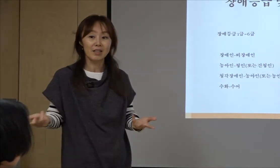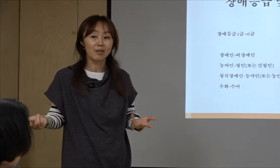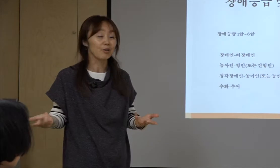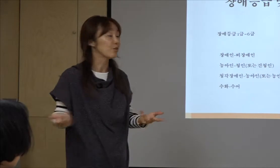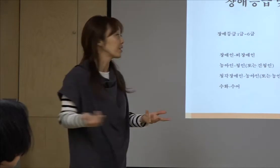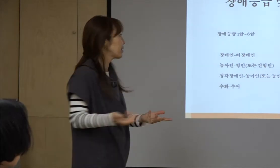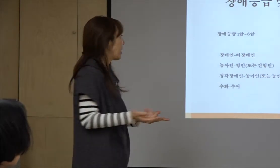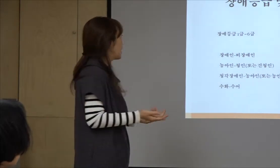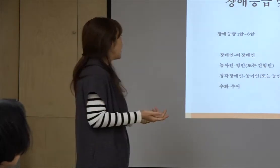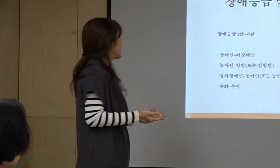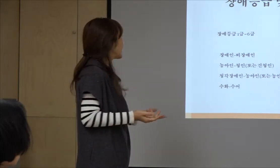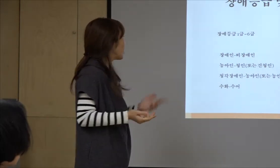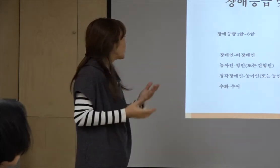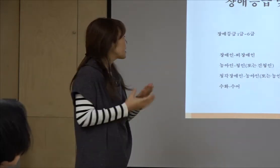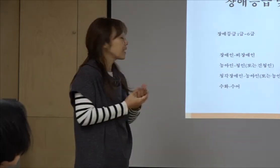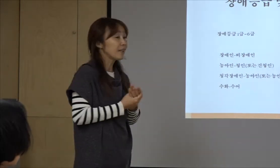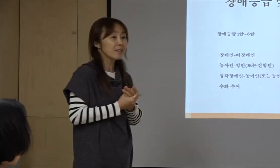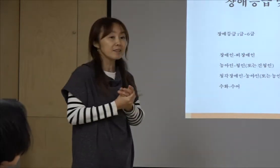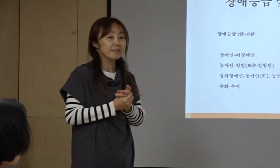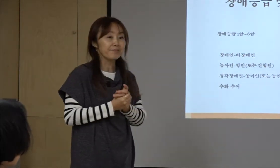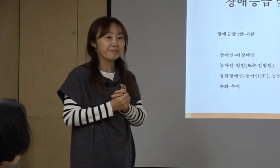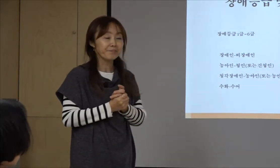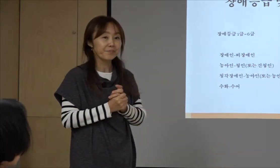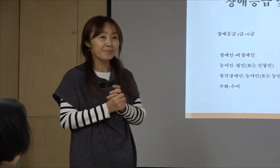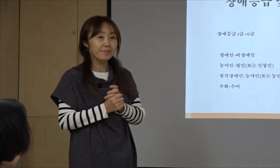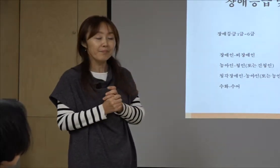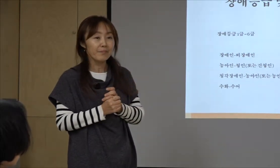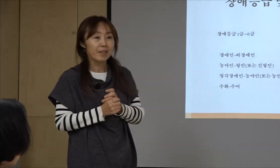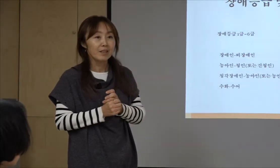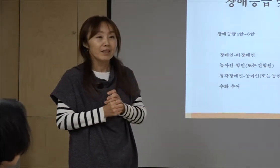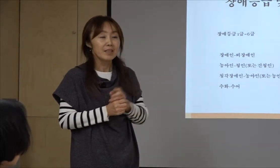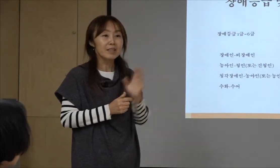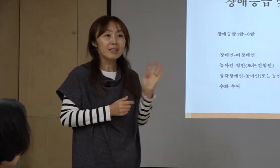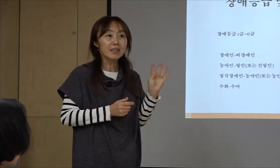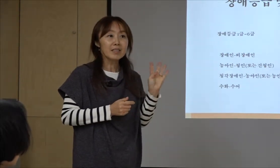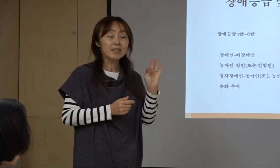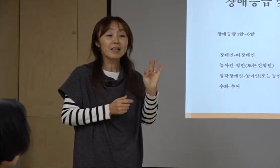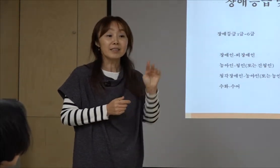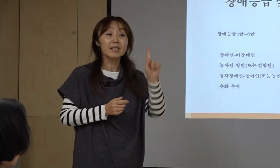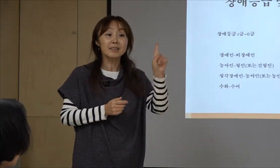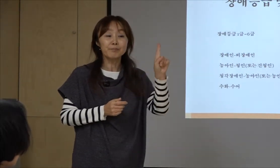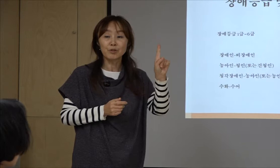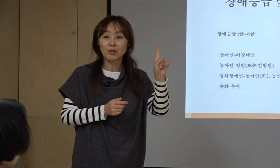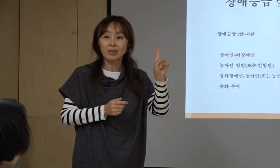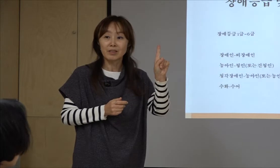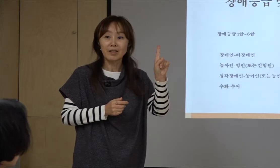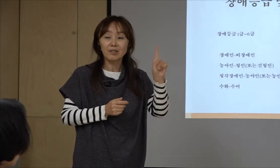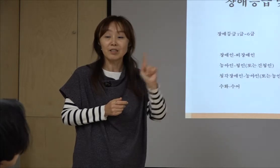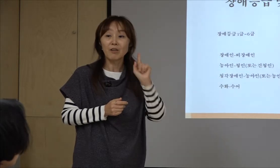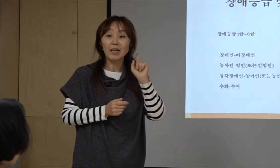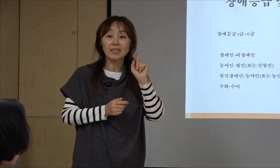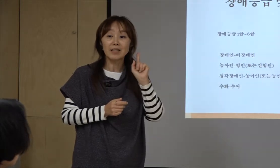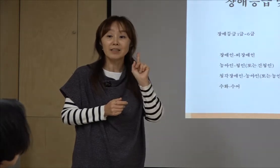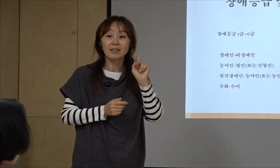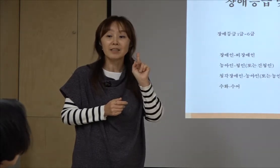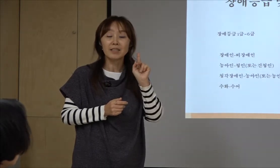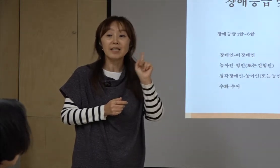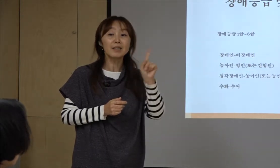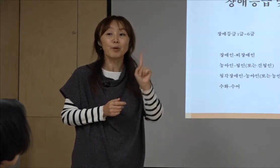생활하기가 어려운 상태. 근데 청각장애는 지체장애 시각은 1급부터 있는데요. 청각장애는 1급이